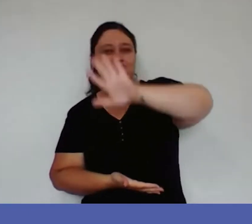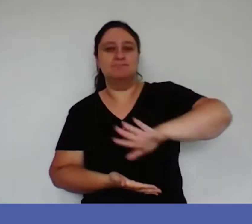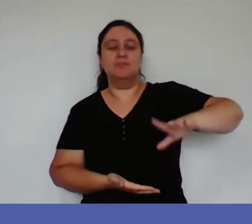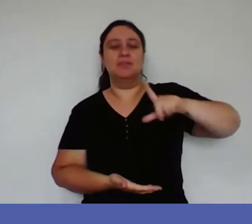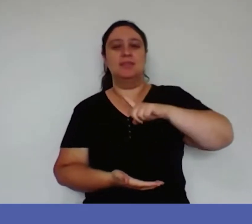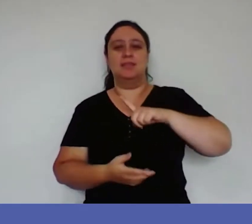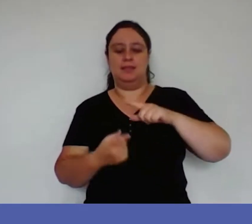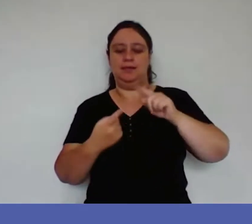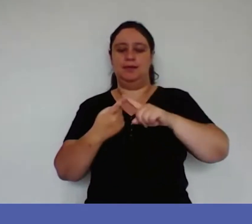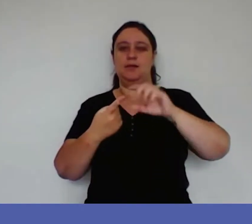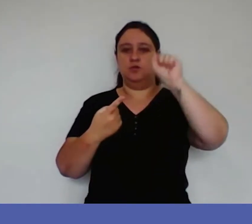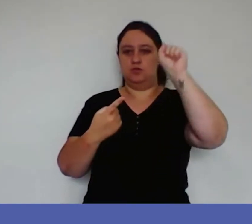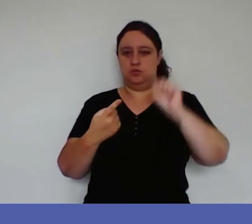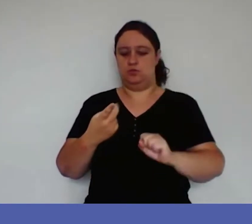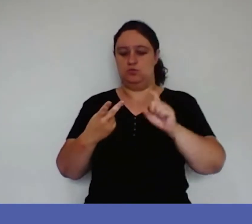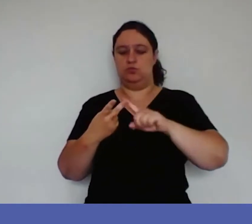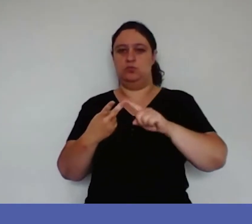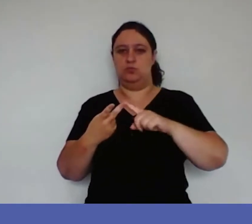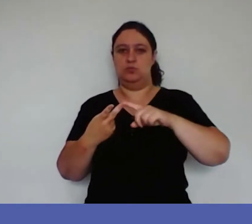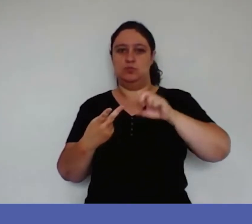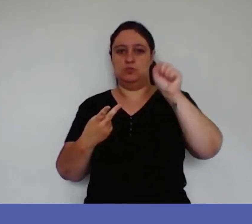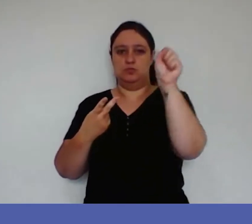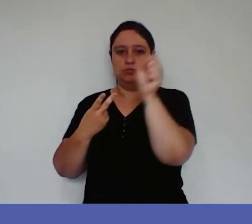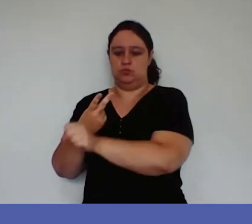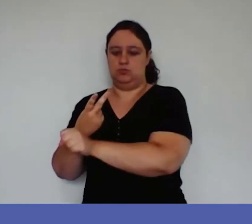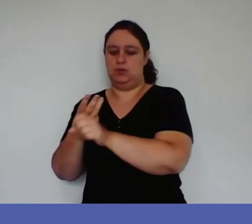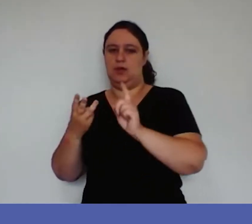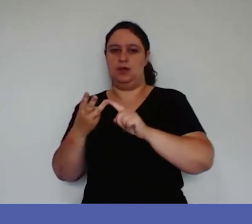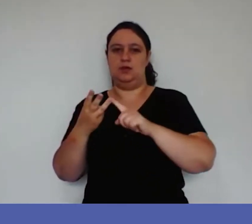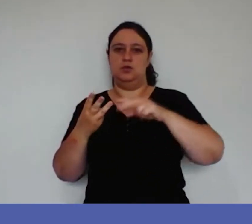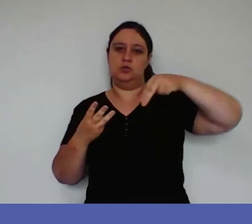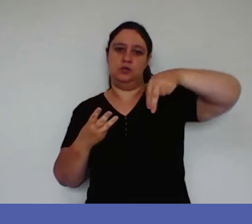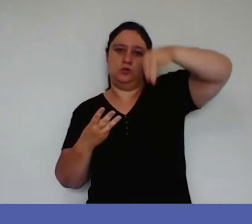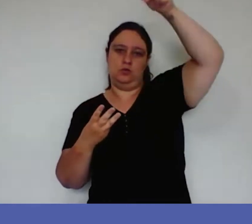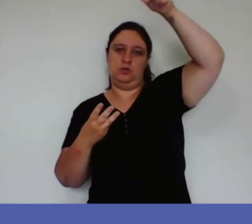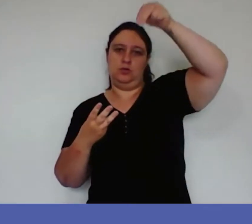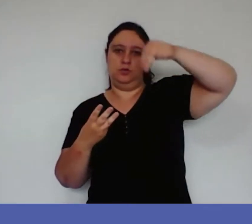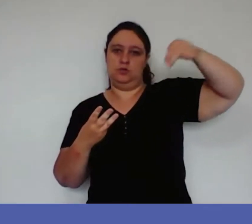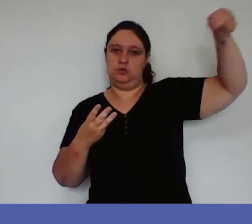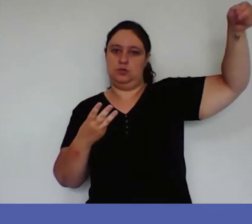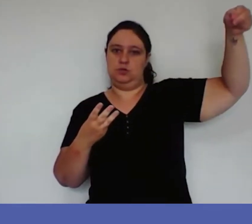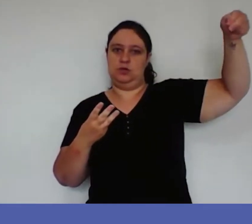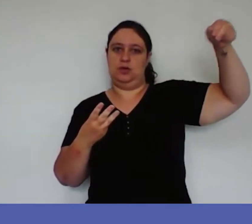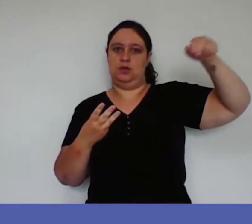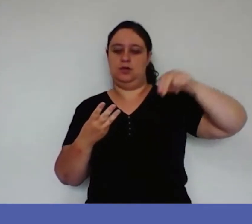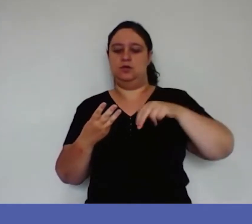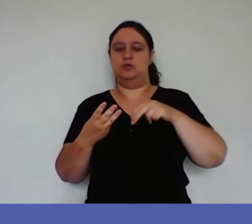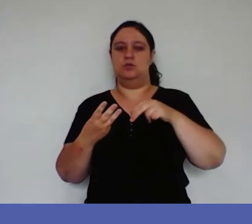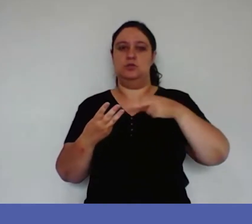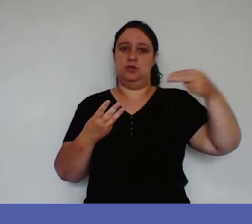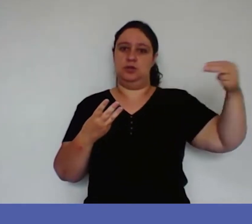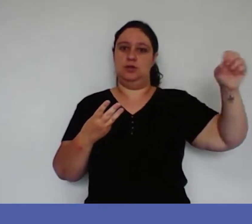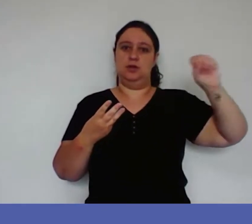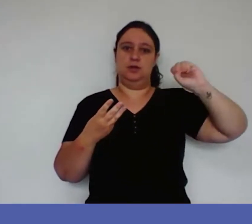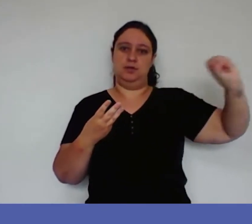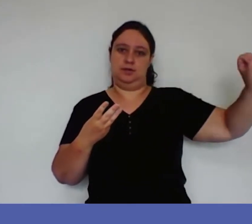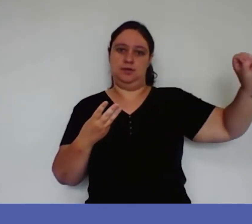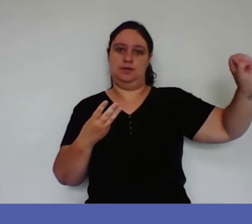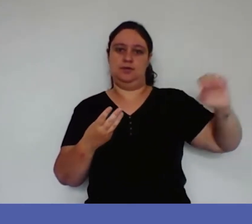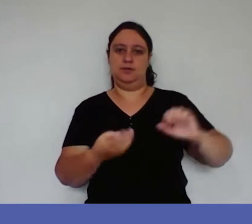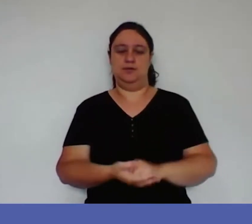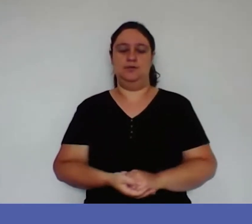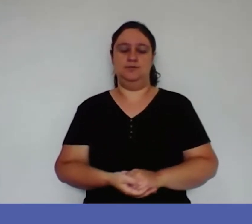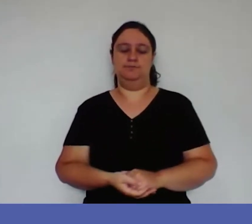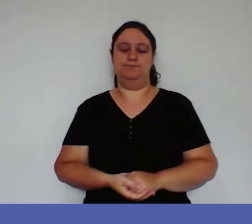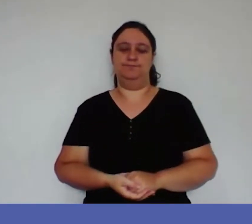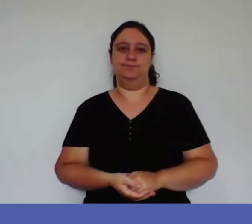carreta no sudeste, uma carreta no norte, nordeste e centro-oeste. Irmãos, não só isso, nós já